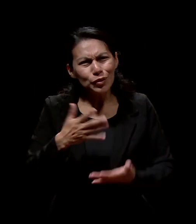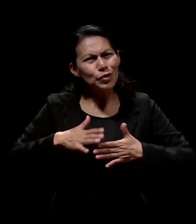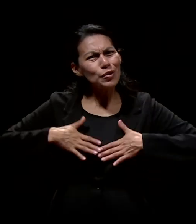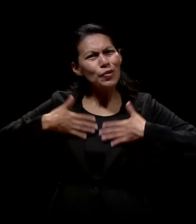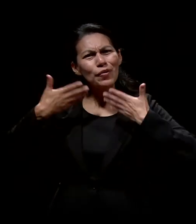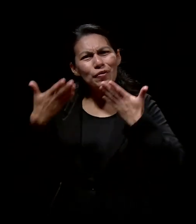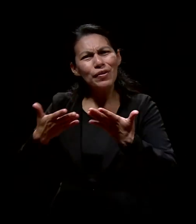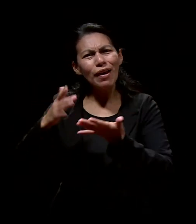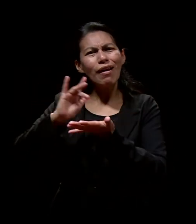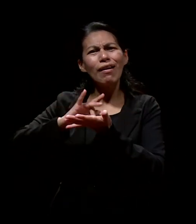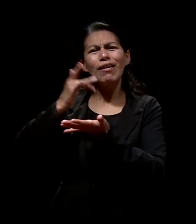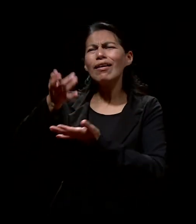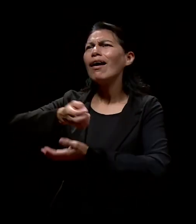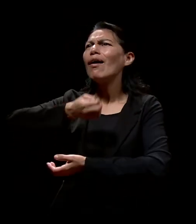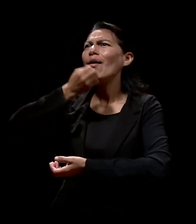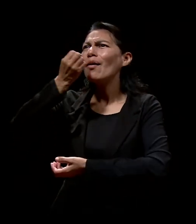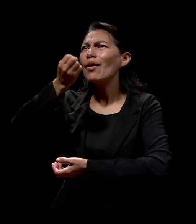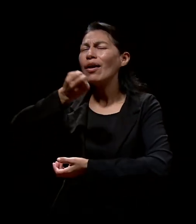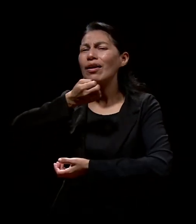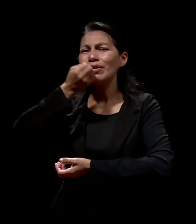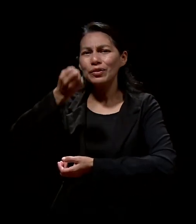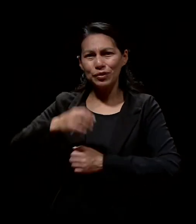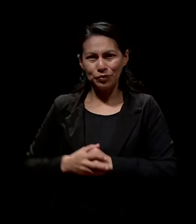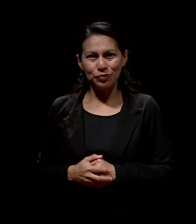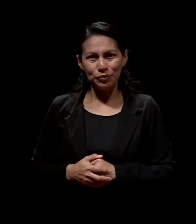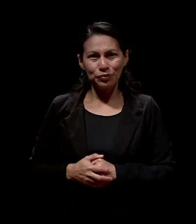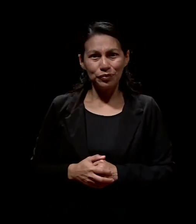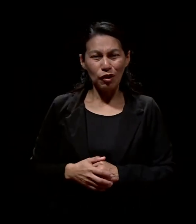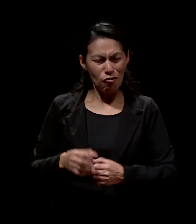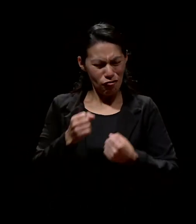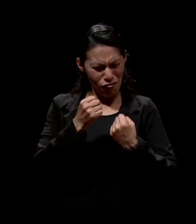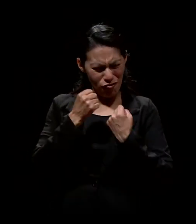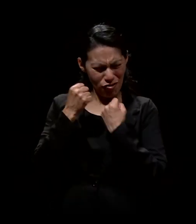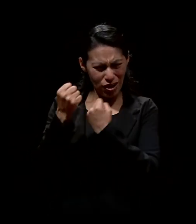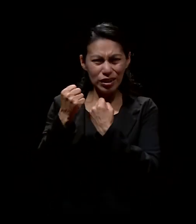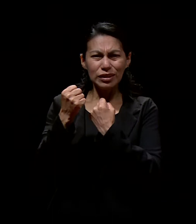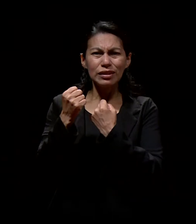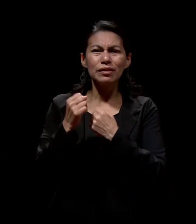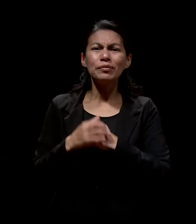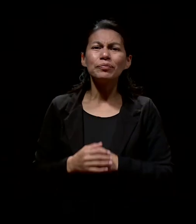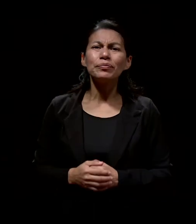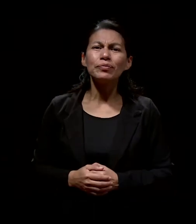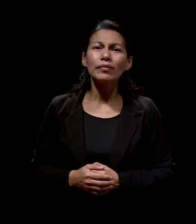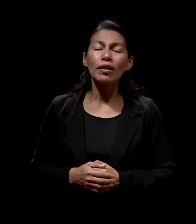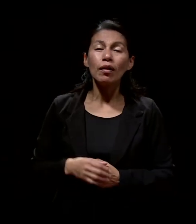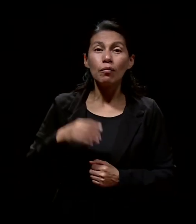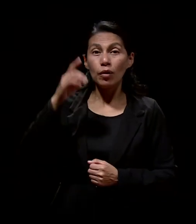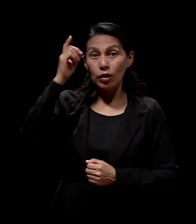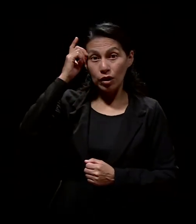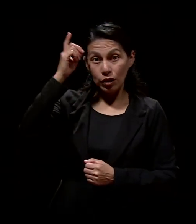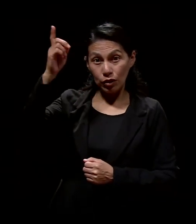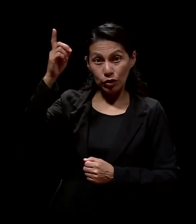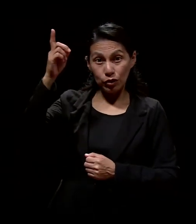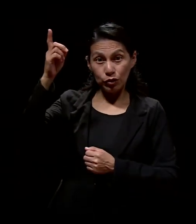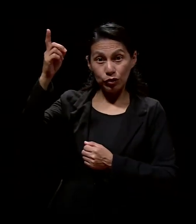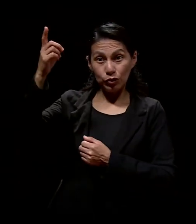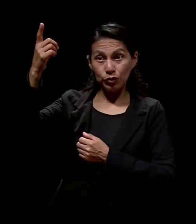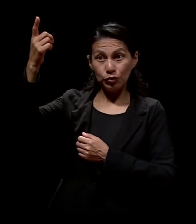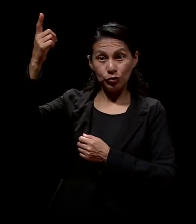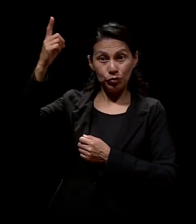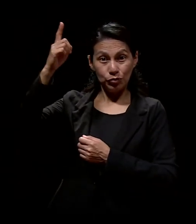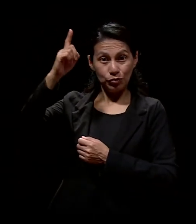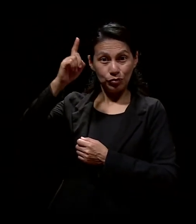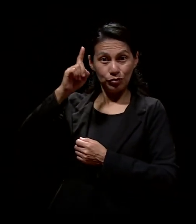confiar también nosotros. A través de la oración, nosotros podemos encontrar la fuerza, porque